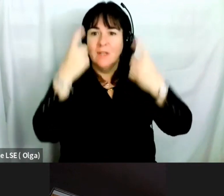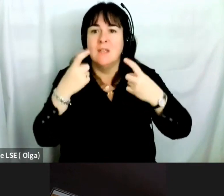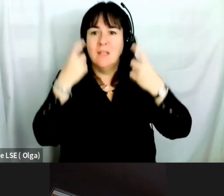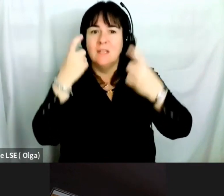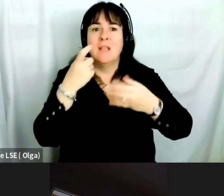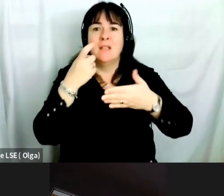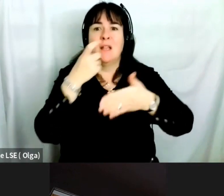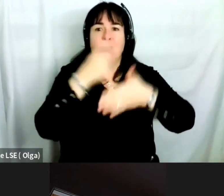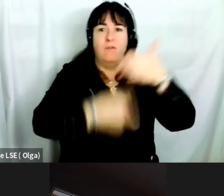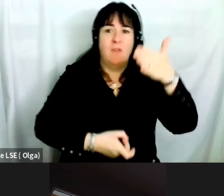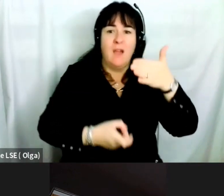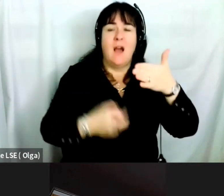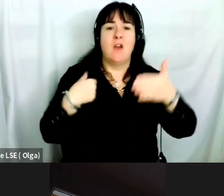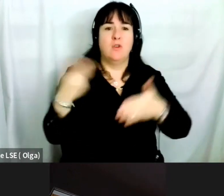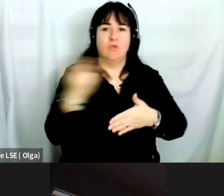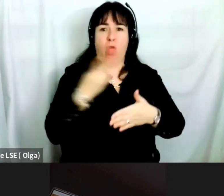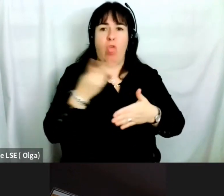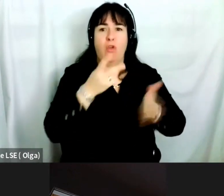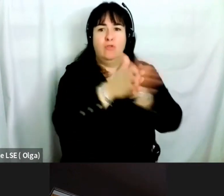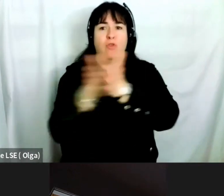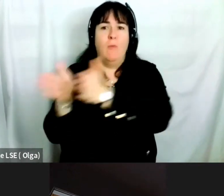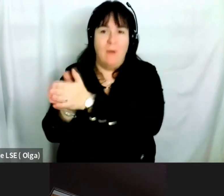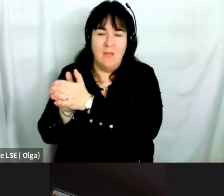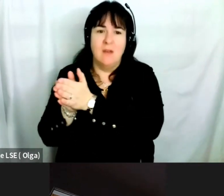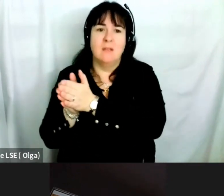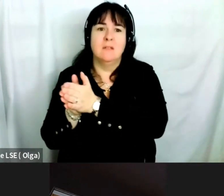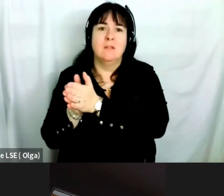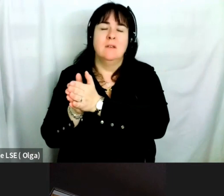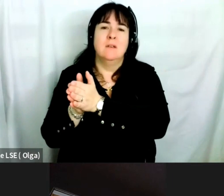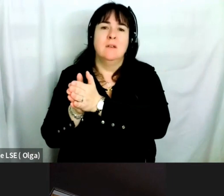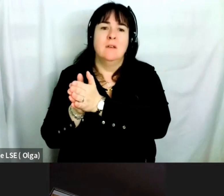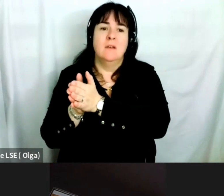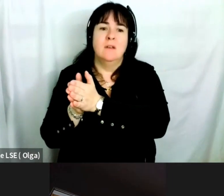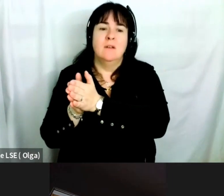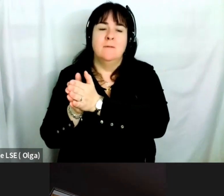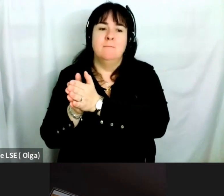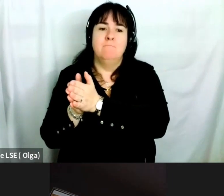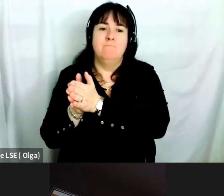anclaros a ti y a mi compañera Olga de intérprete y